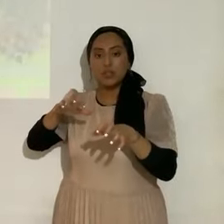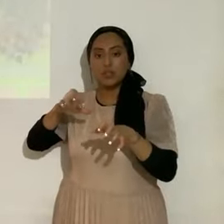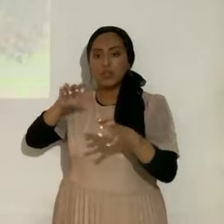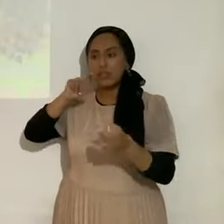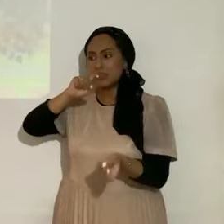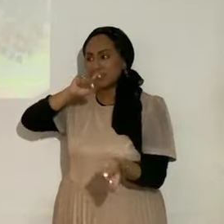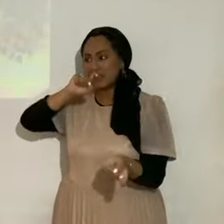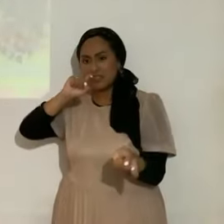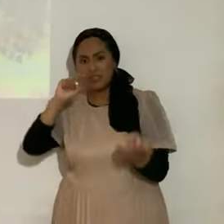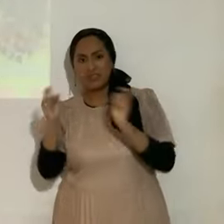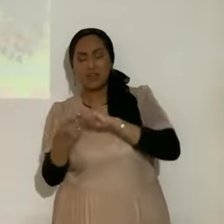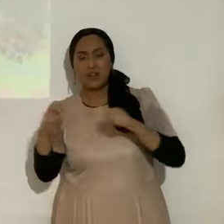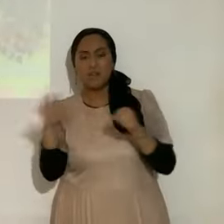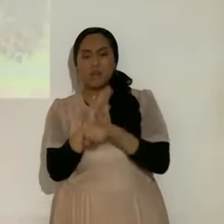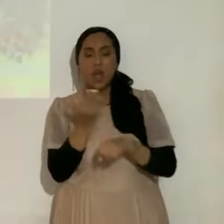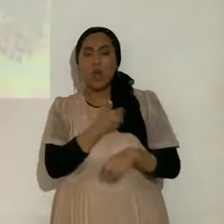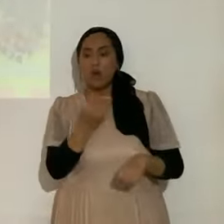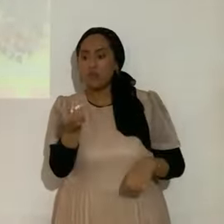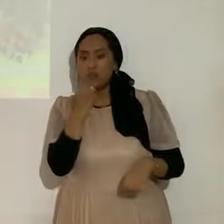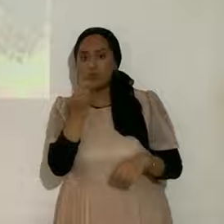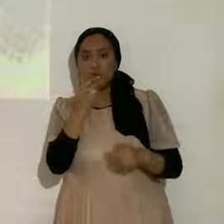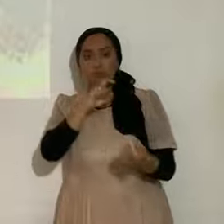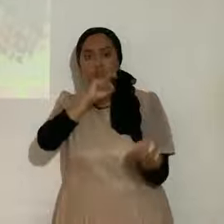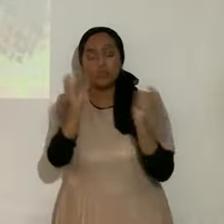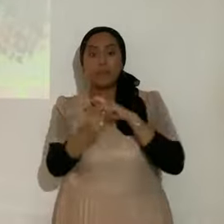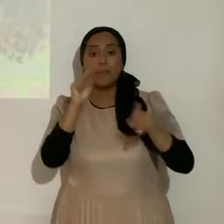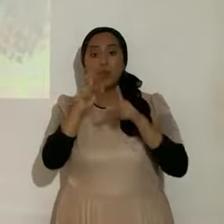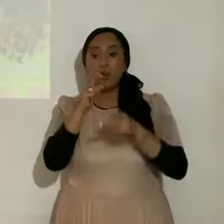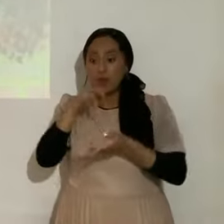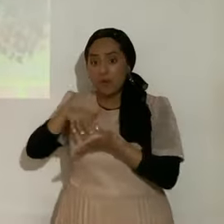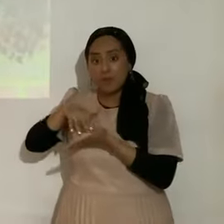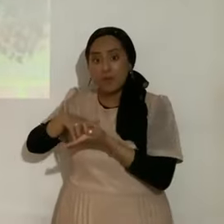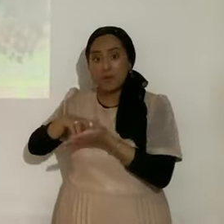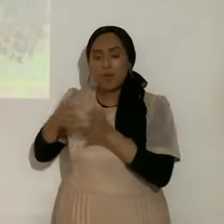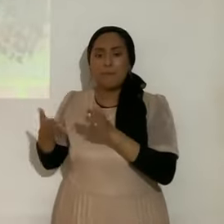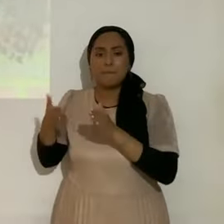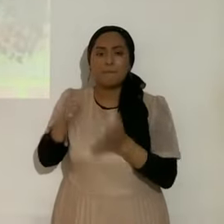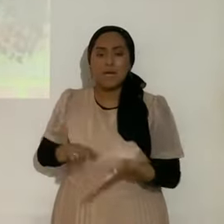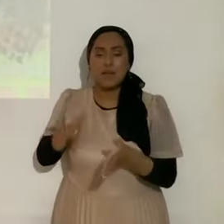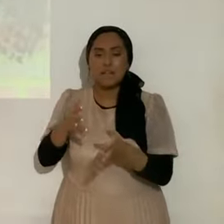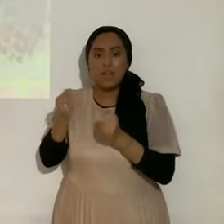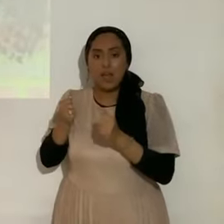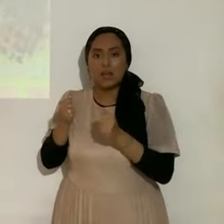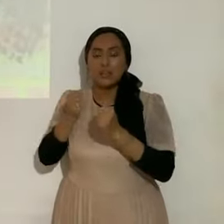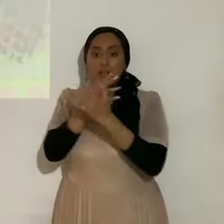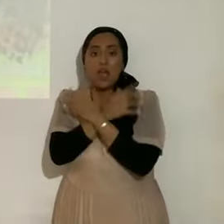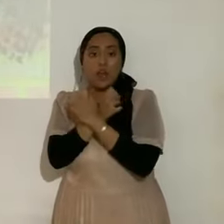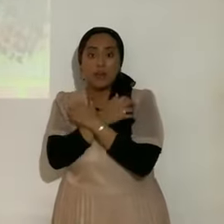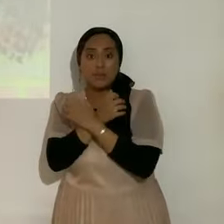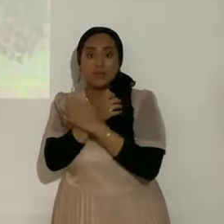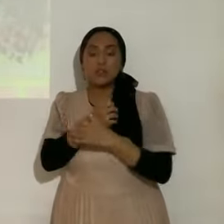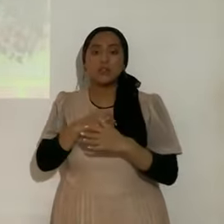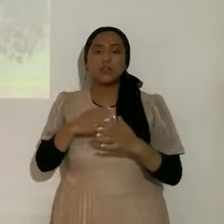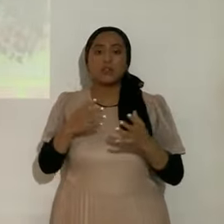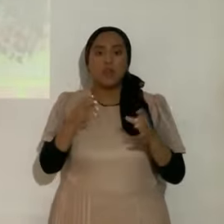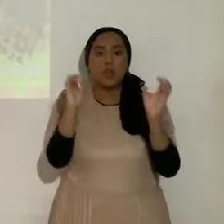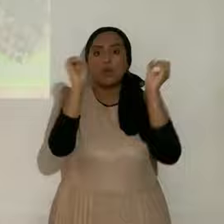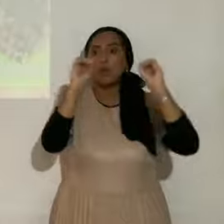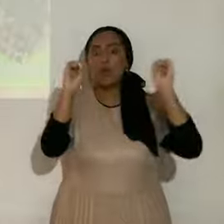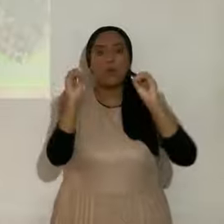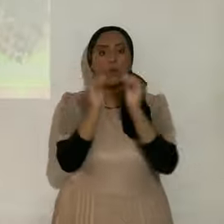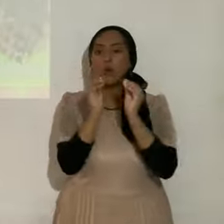cambiaría drásticamente. Los más débiles morirían rápidamente en los animalitos. La vida vegetal no